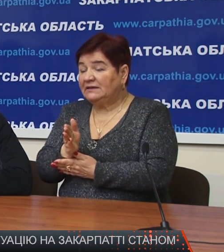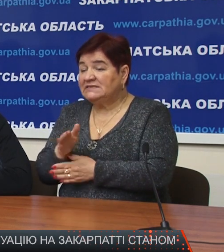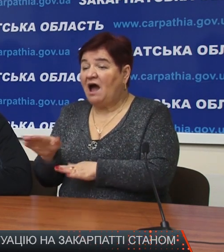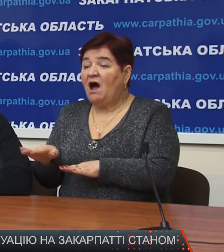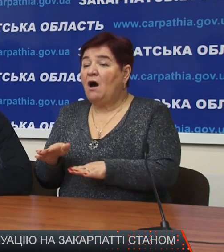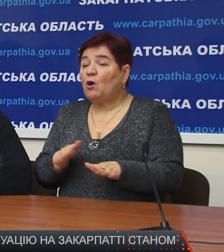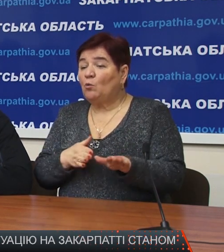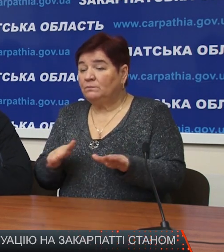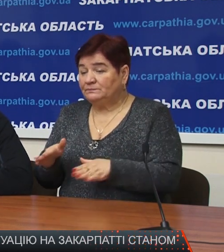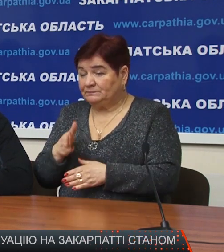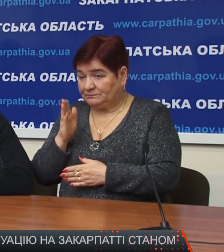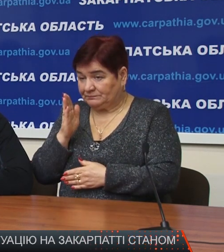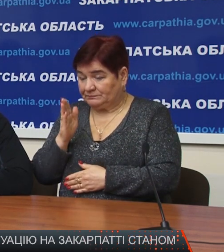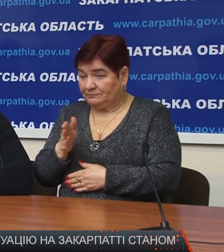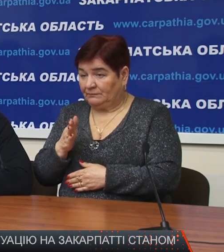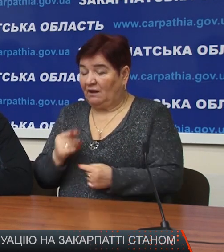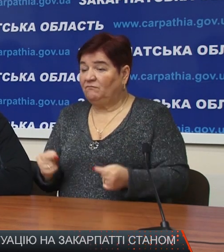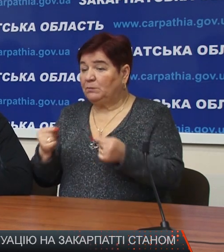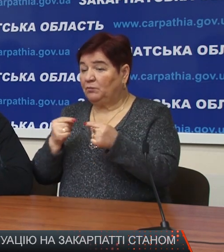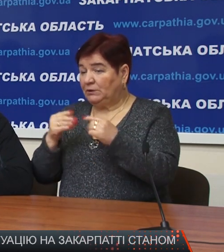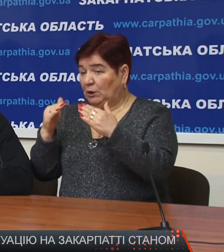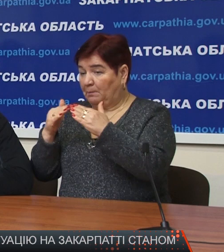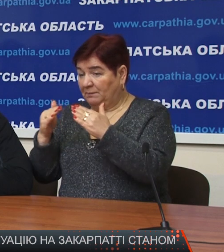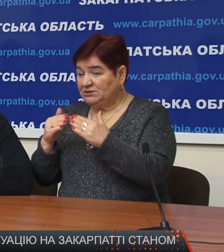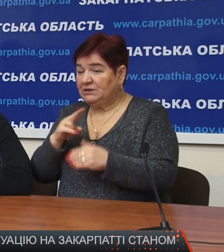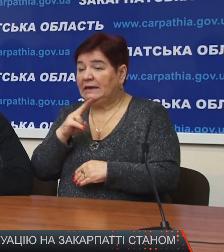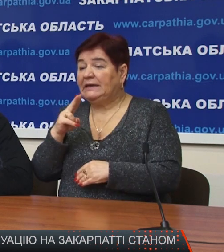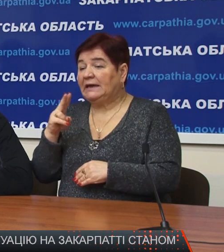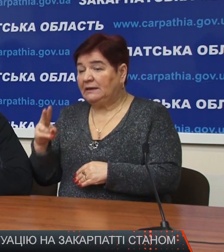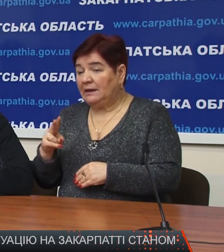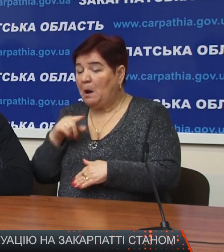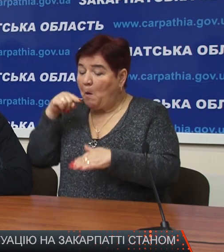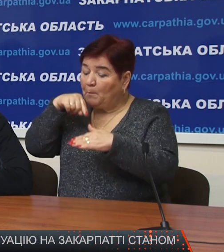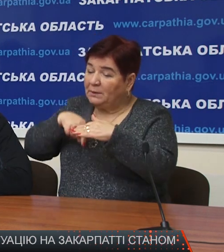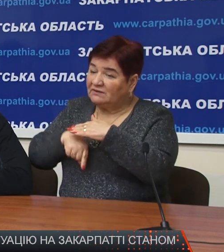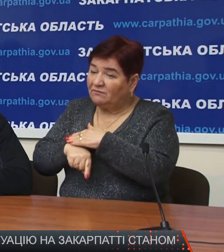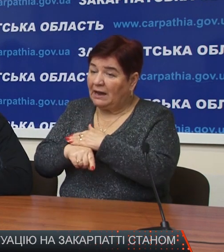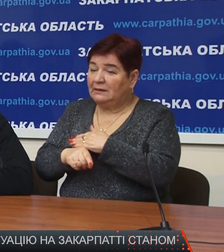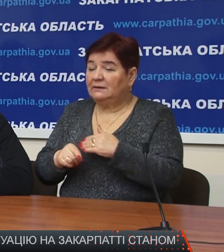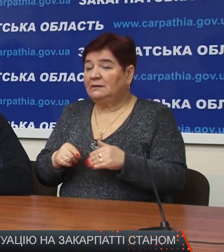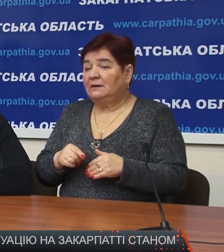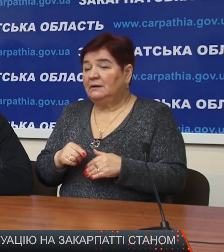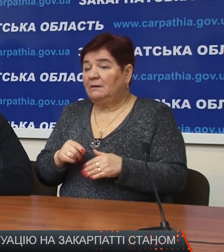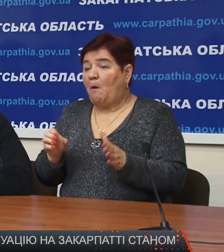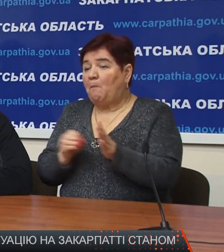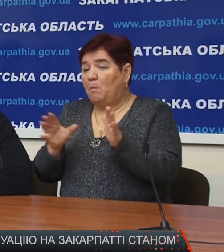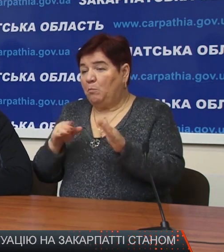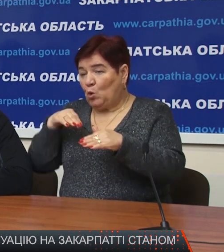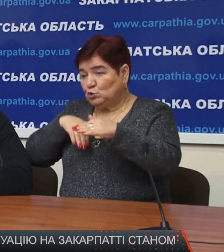рухатися в сторону відповідних приміщень, які у вас там підвалені приміщення і